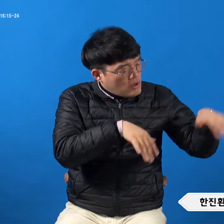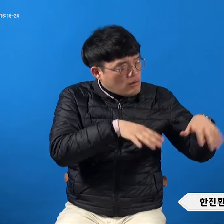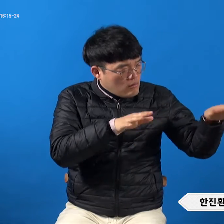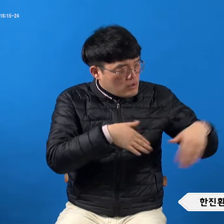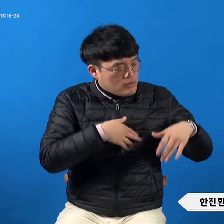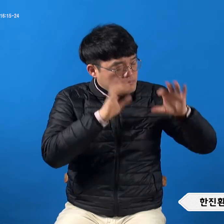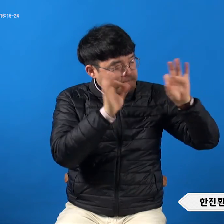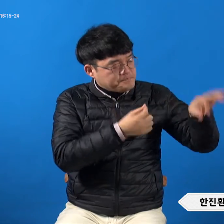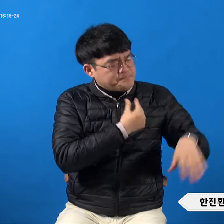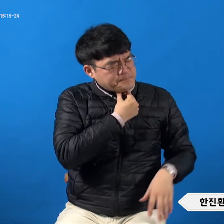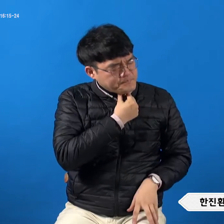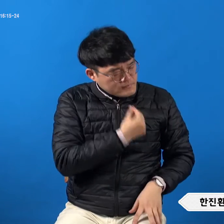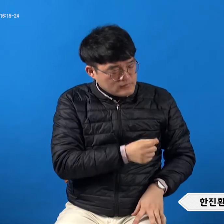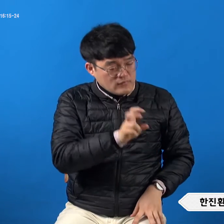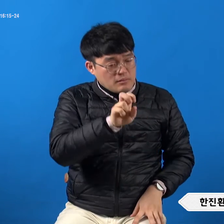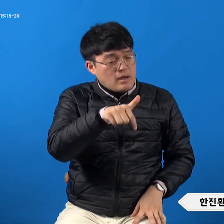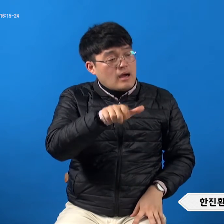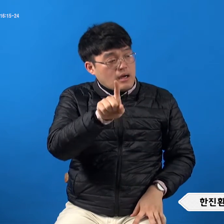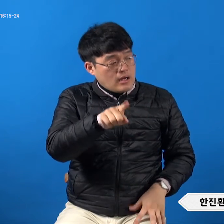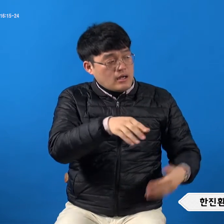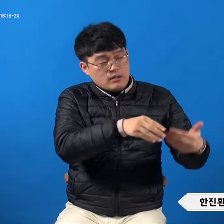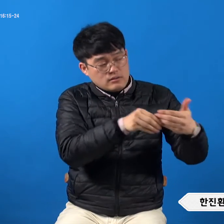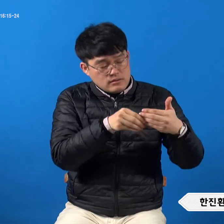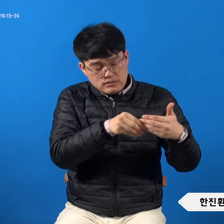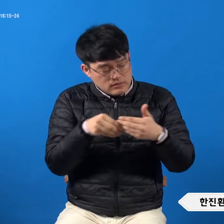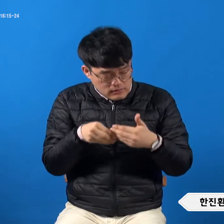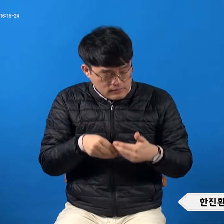싶다. 마가도 좀 데리고 오너라.